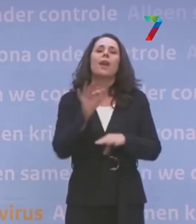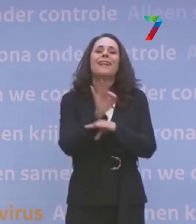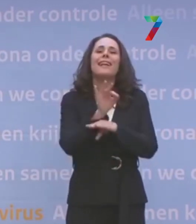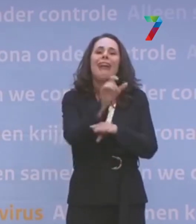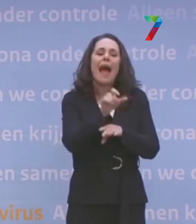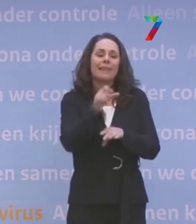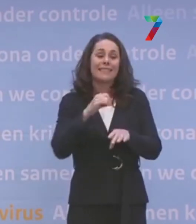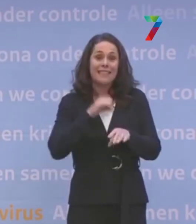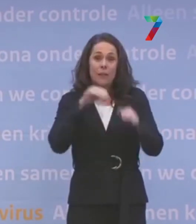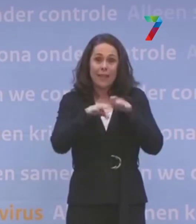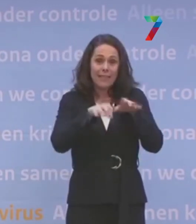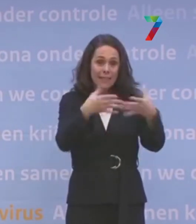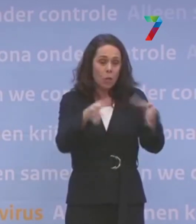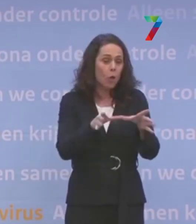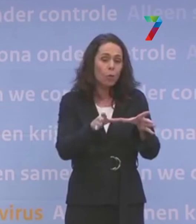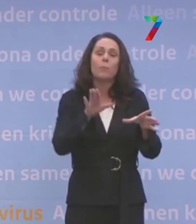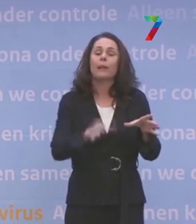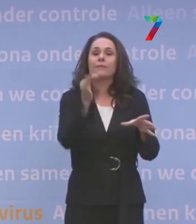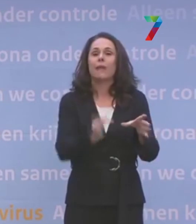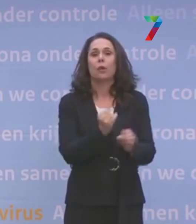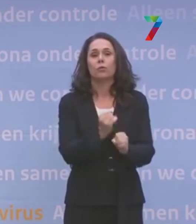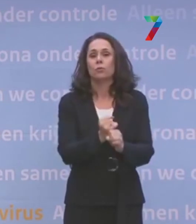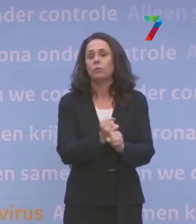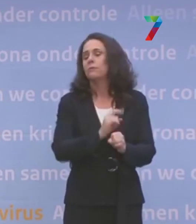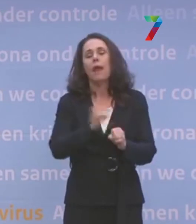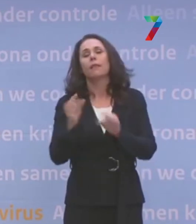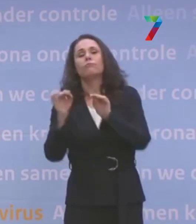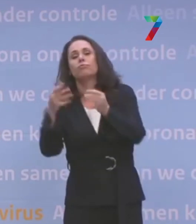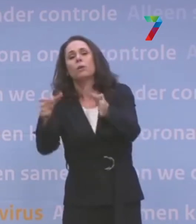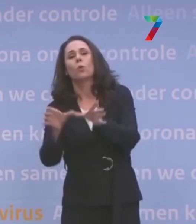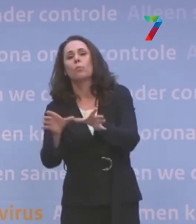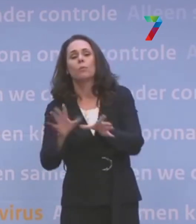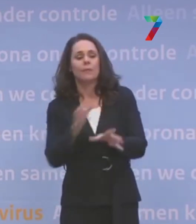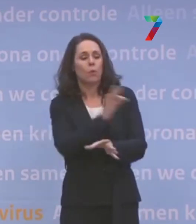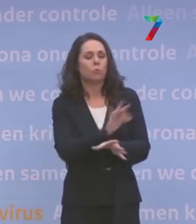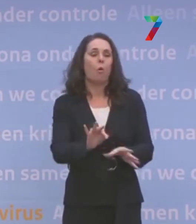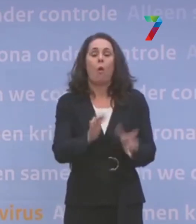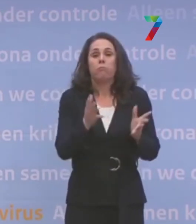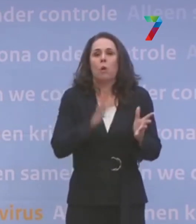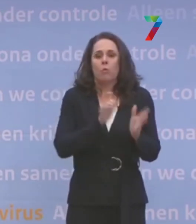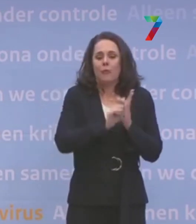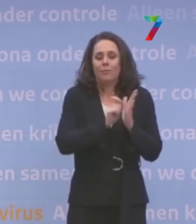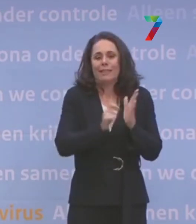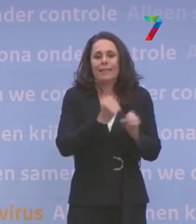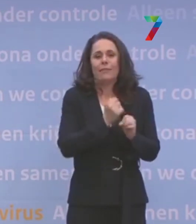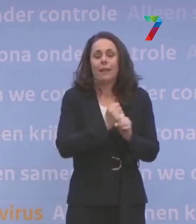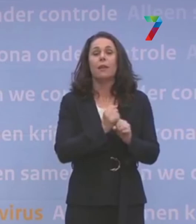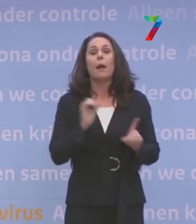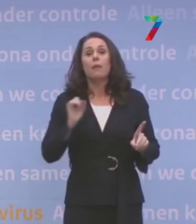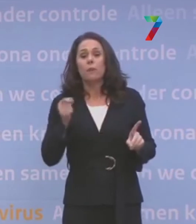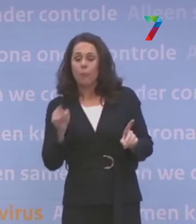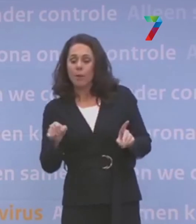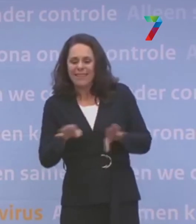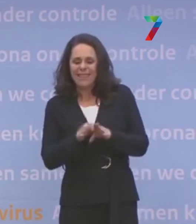zitten geldt werk vanuit huis. Ga in ieder geval niet voor de groep staan. Misschien kun je op school administratief werk doen. Heb je nou een partner, dan geldt er hetzelfde eigenlijk